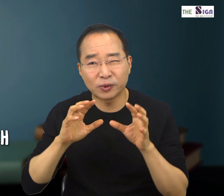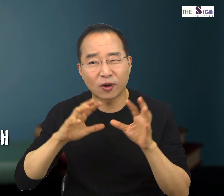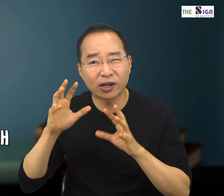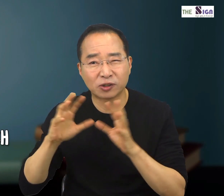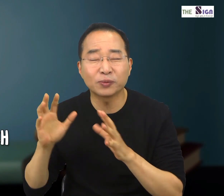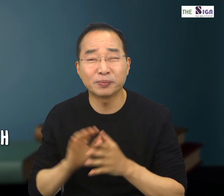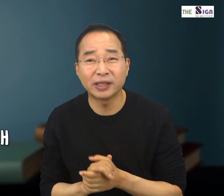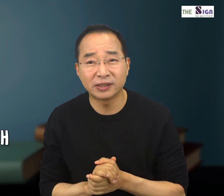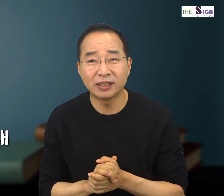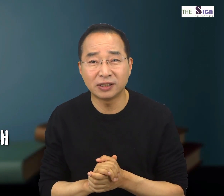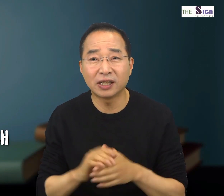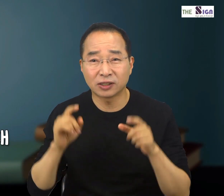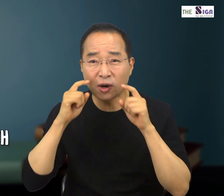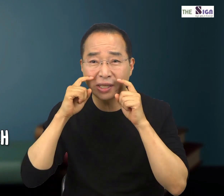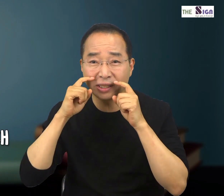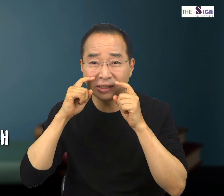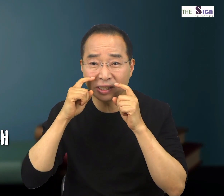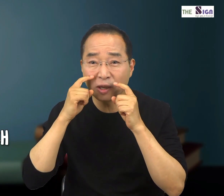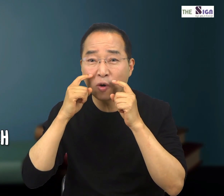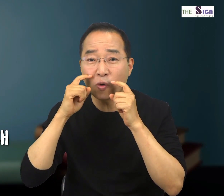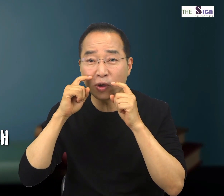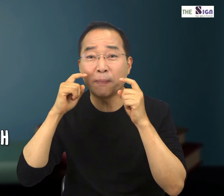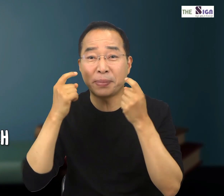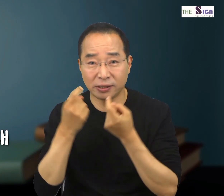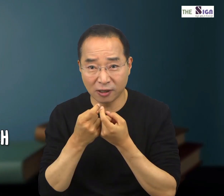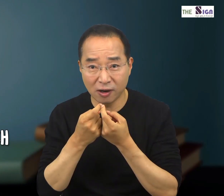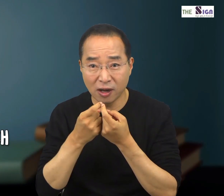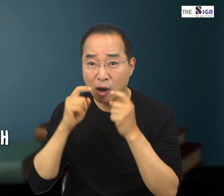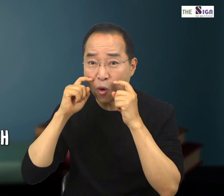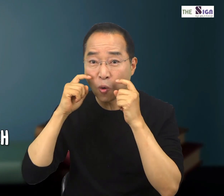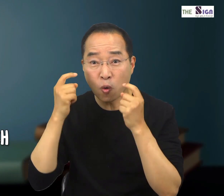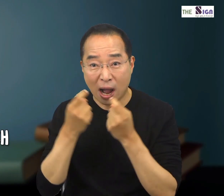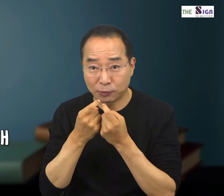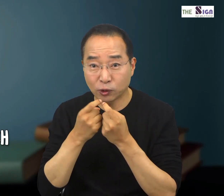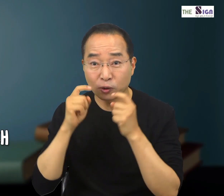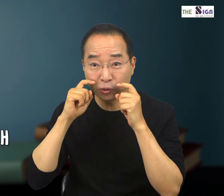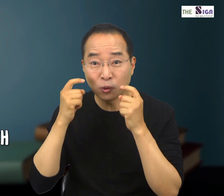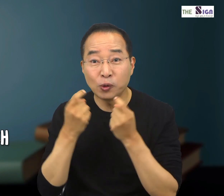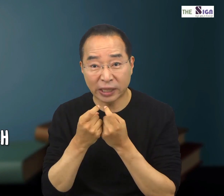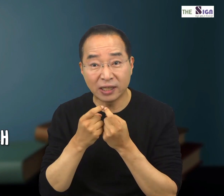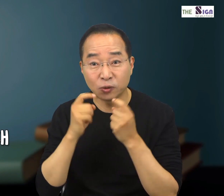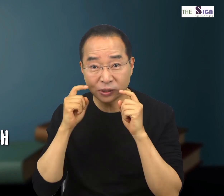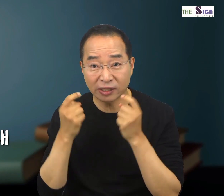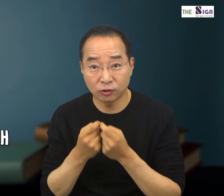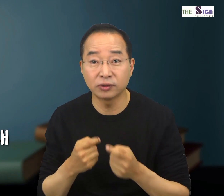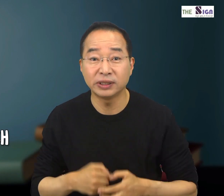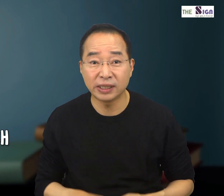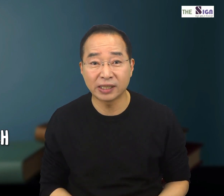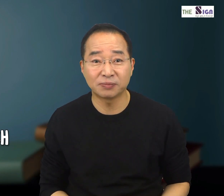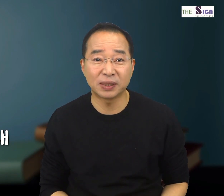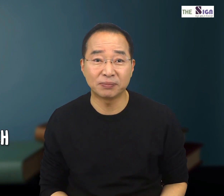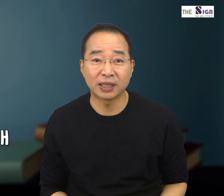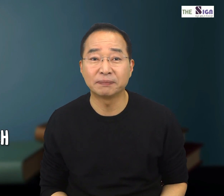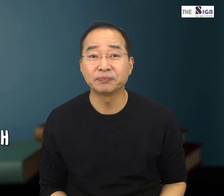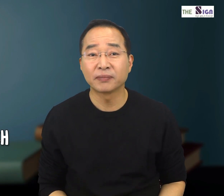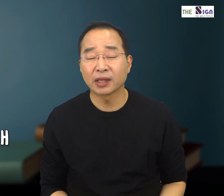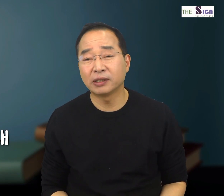가지 좀 하는데, 이제 정확히는 이제 코 옆에서 코 앞쪽으로 돌려대는 동작으로 이해하시면 됩니다.